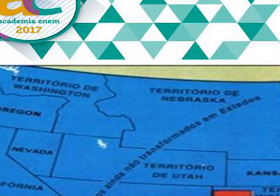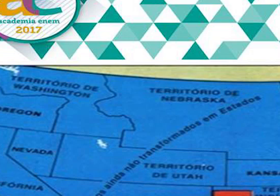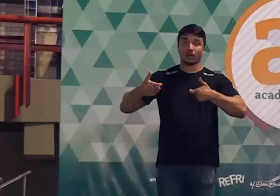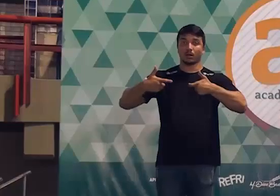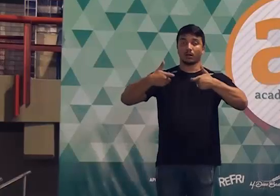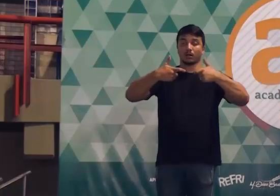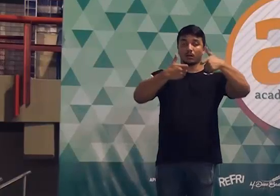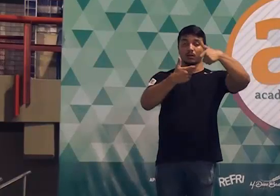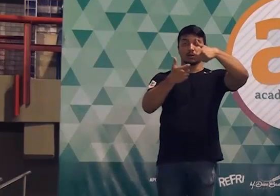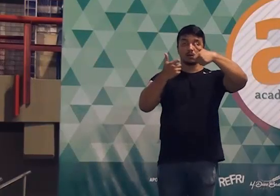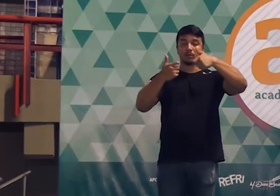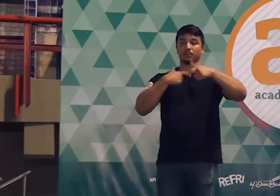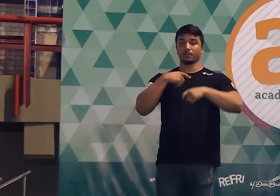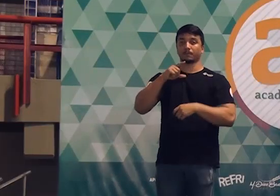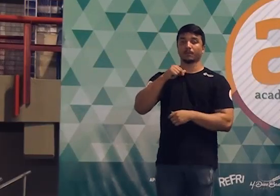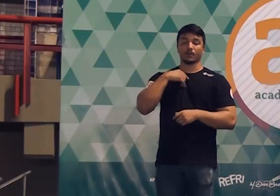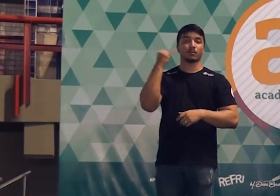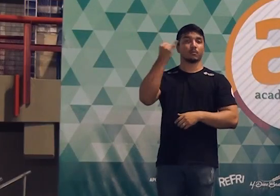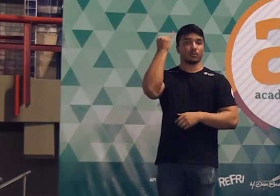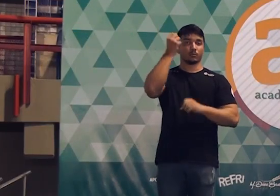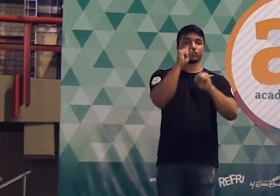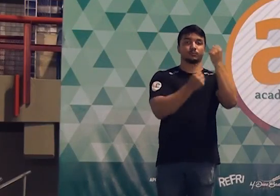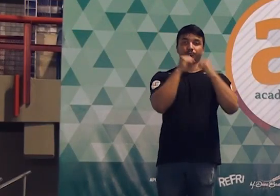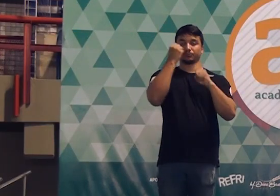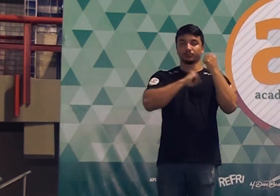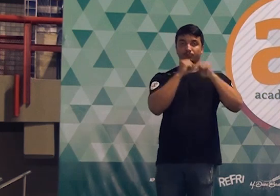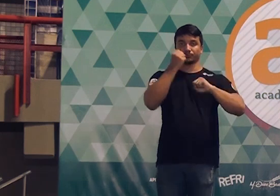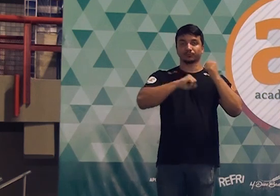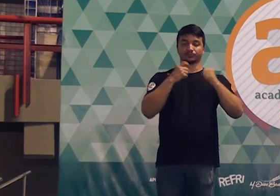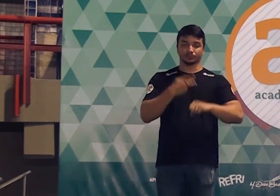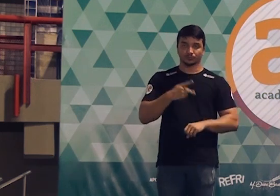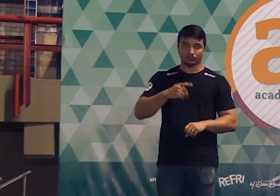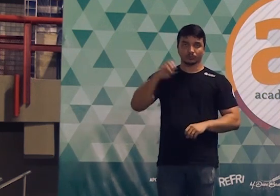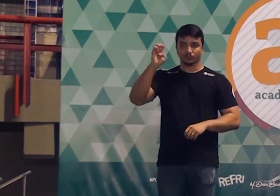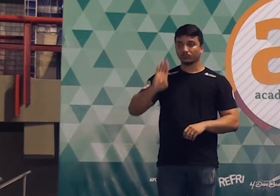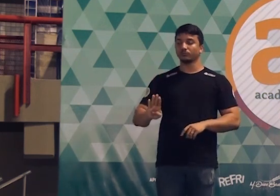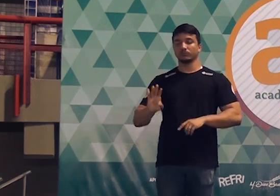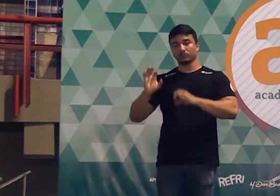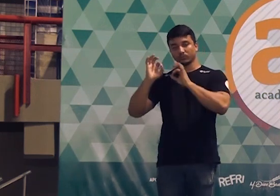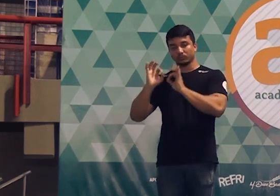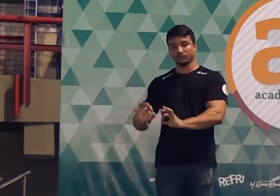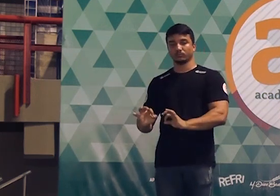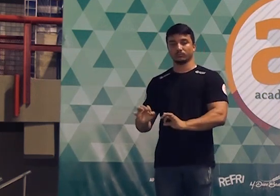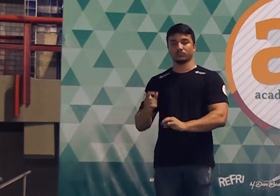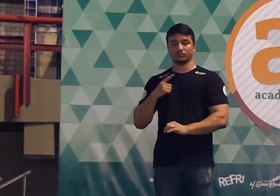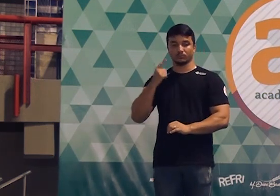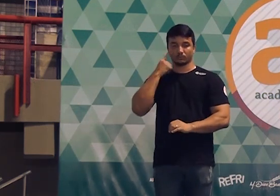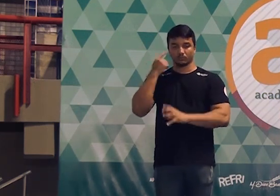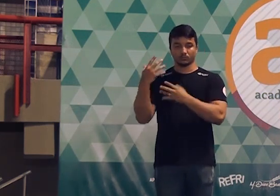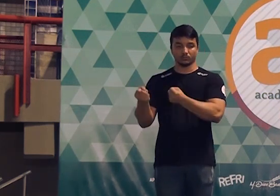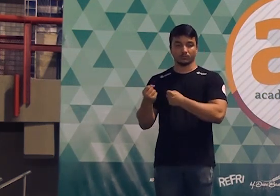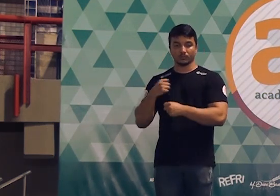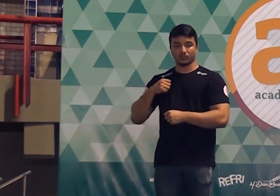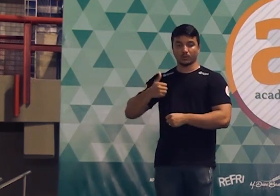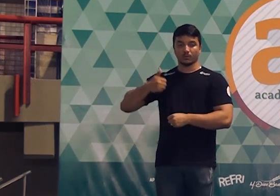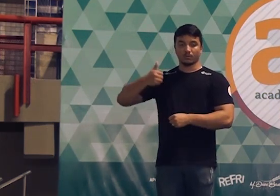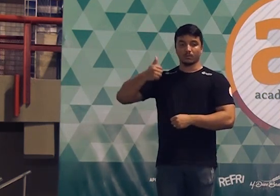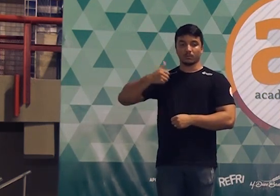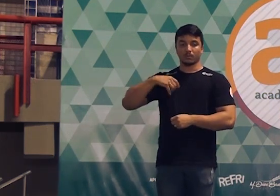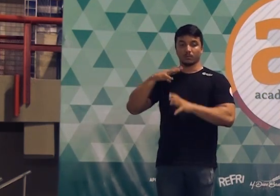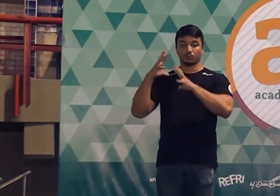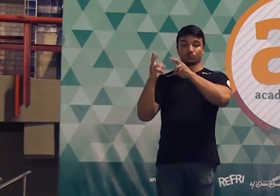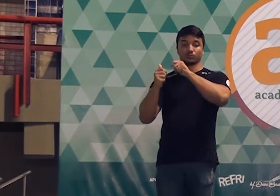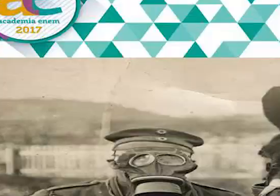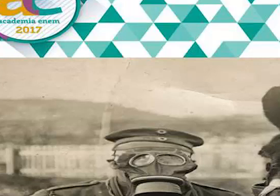de Secessão. Foi importante para a industrialização no Brasil ou não foi? Com certeza tem sua relevância. Primeira Guerra